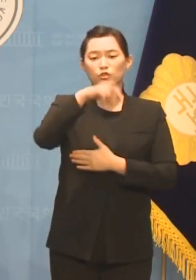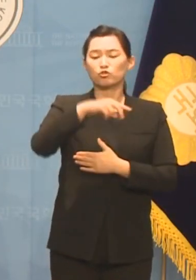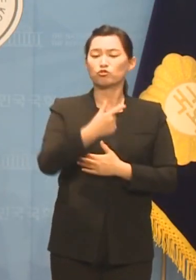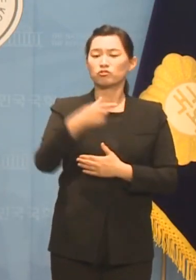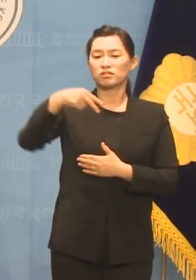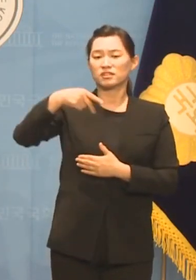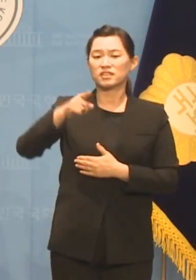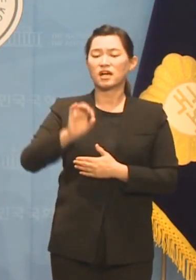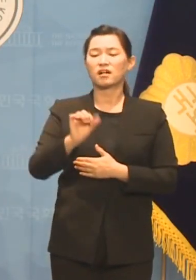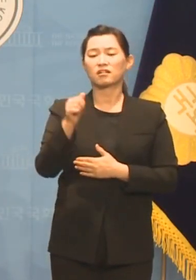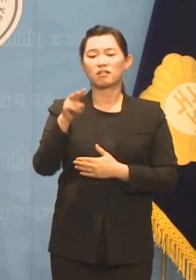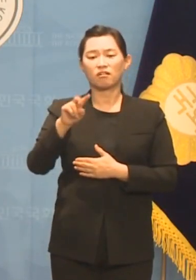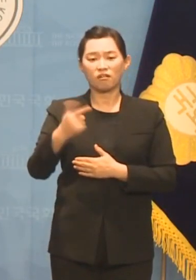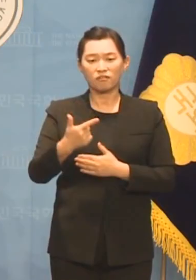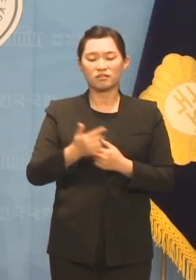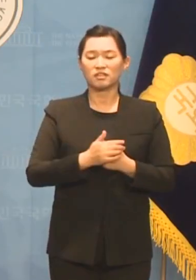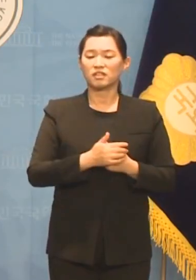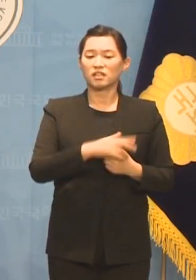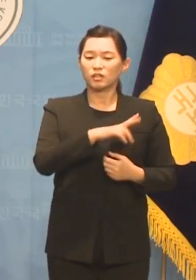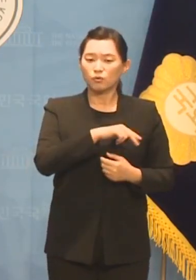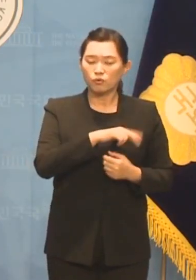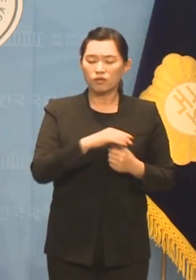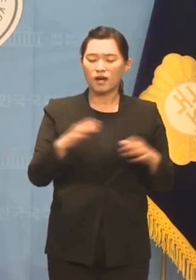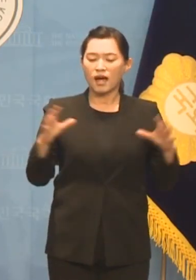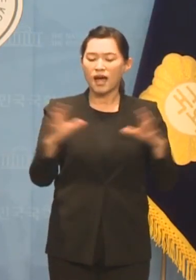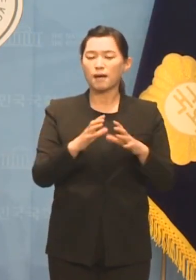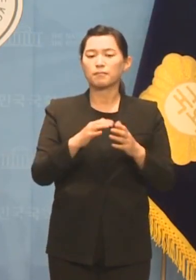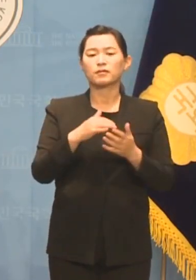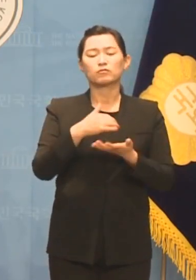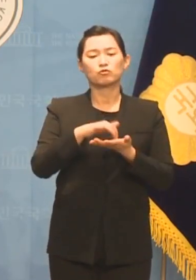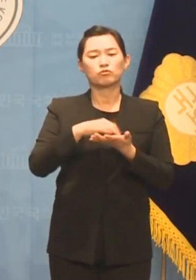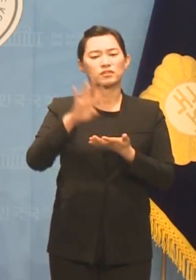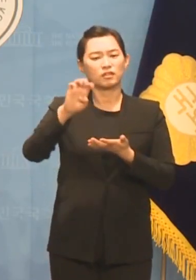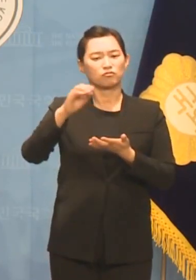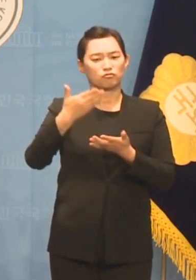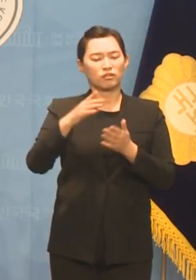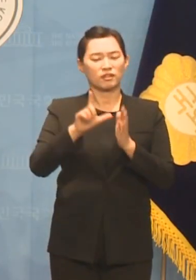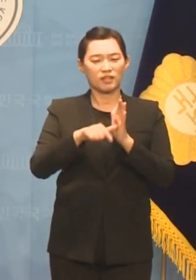의원과 권영세 의원 등을 포함하여 총 49건에 대한